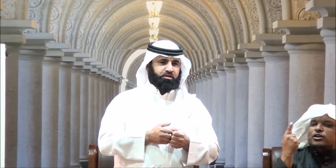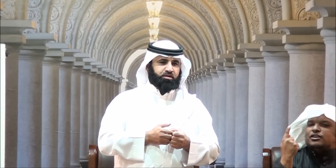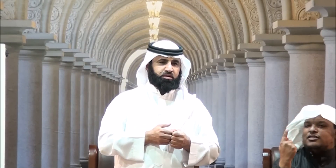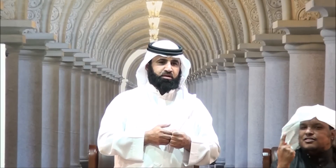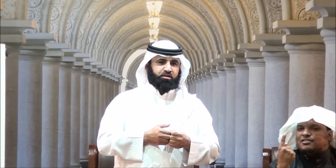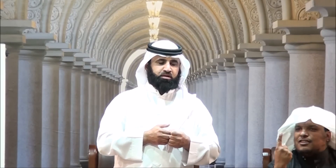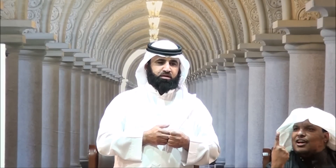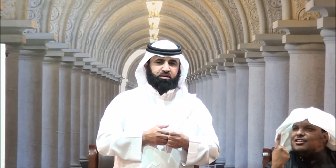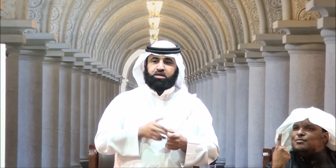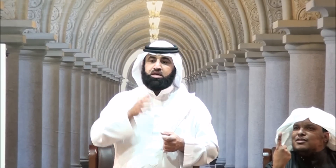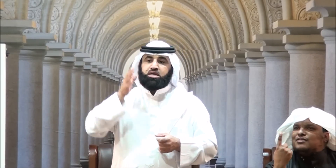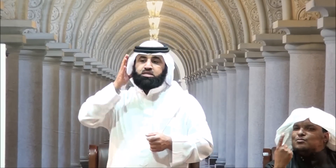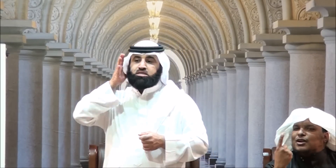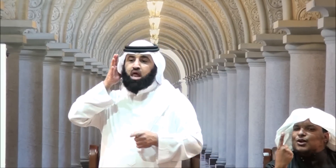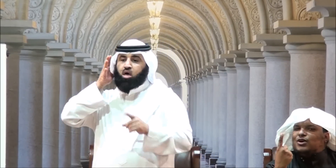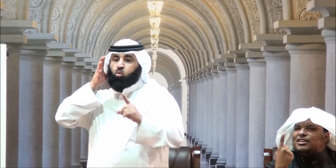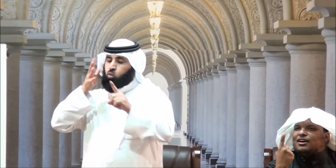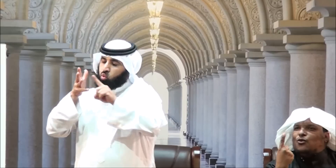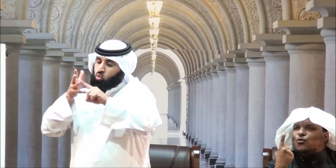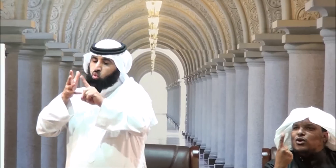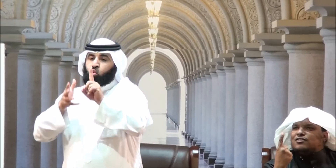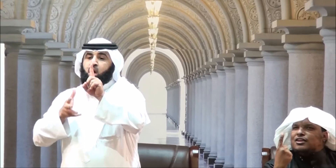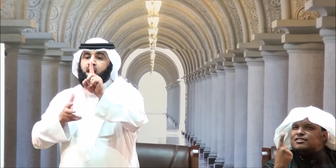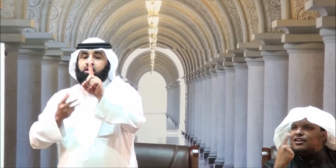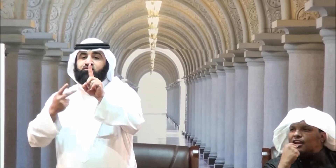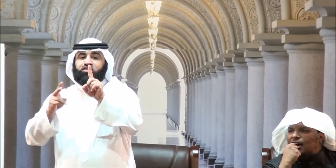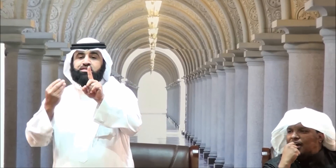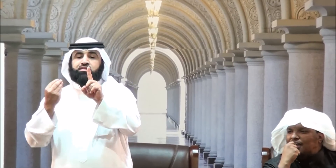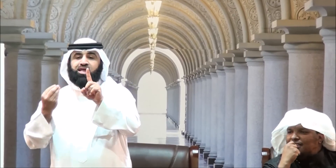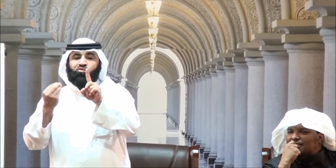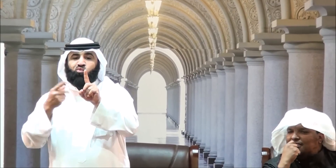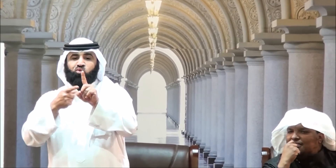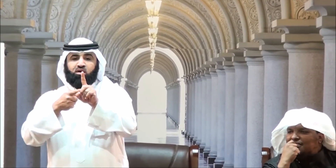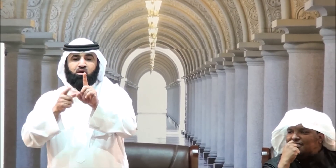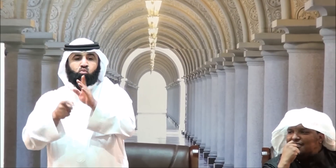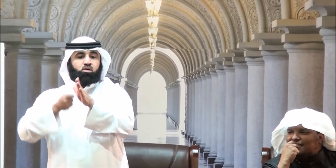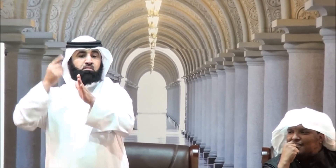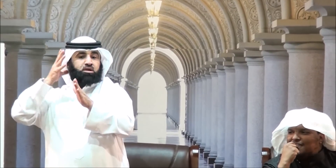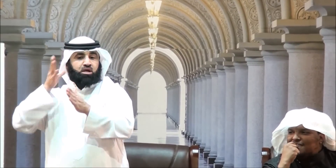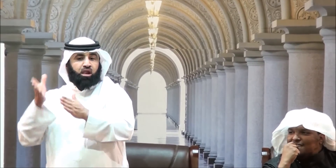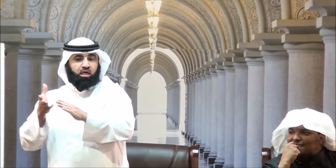هذه وهي صلاة بس مرة واحدة أول صلاة صلاها.